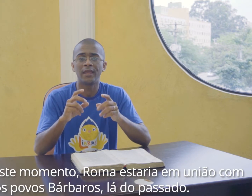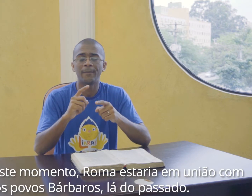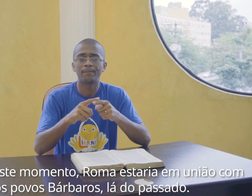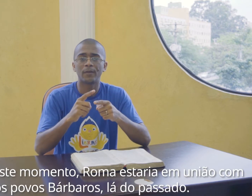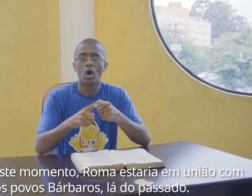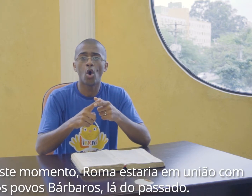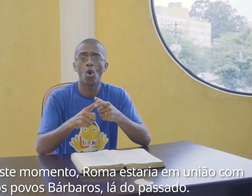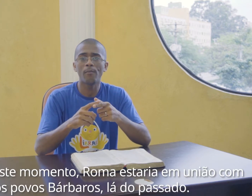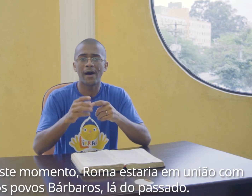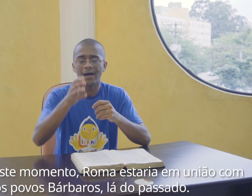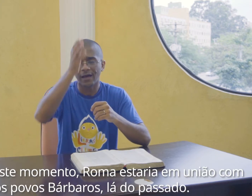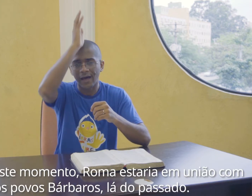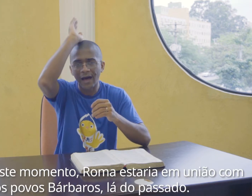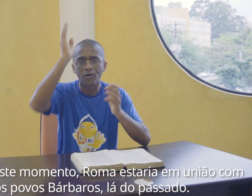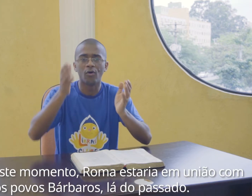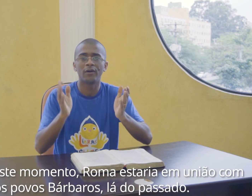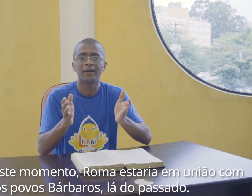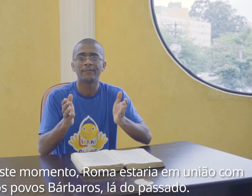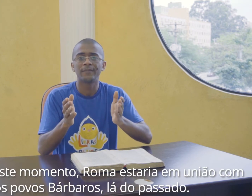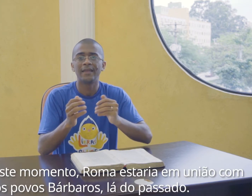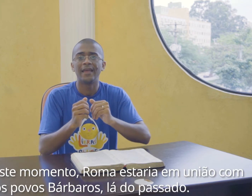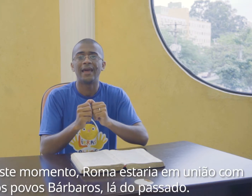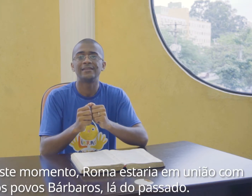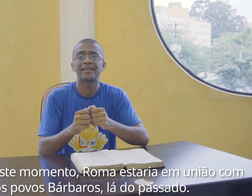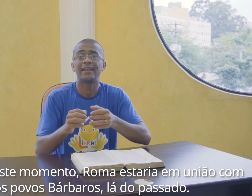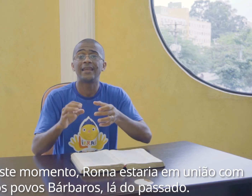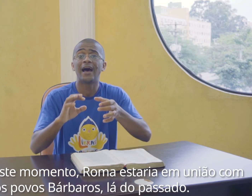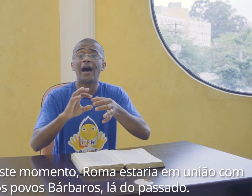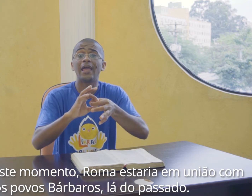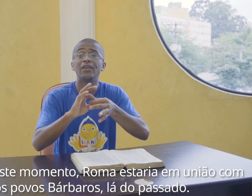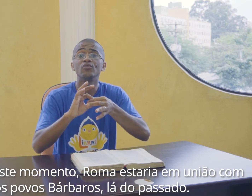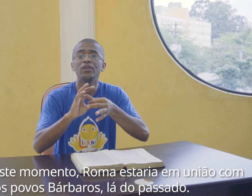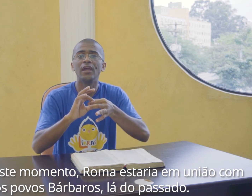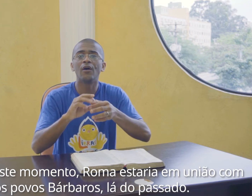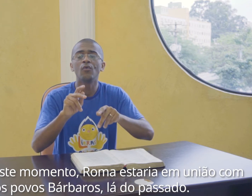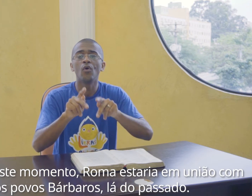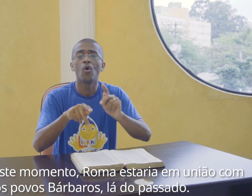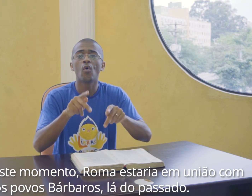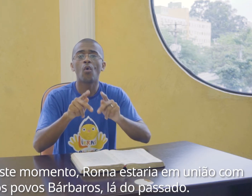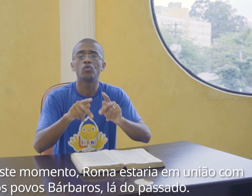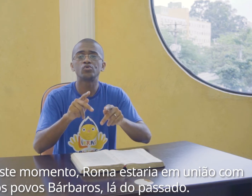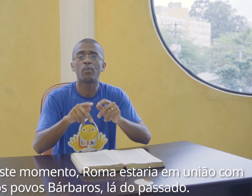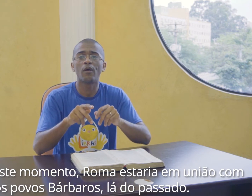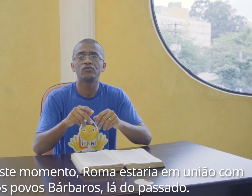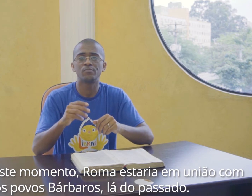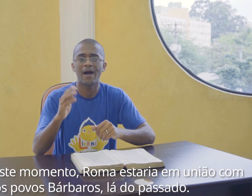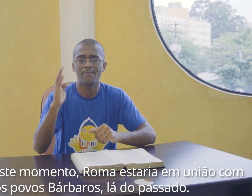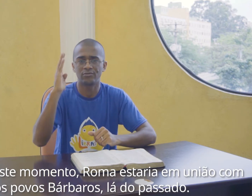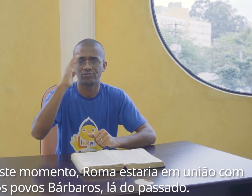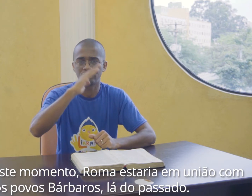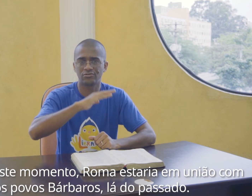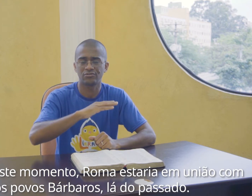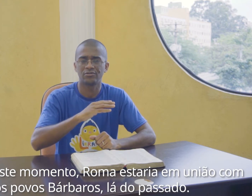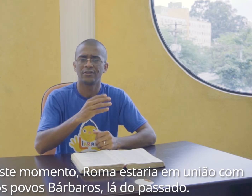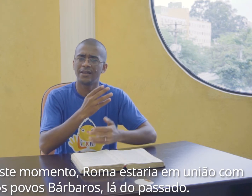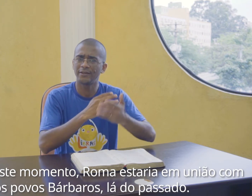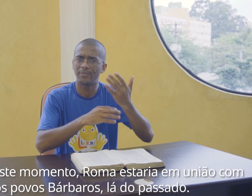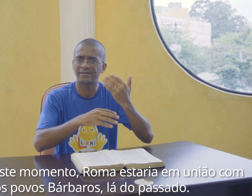porque Roma agora ela estaria em união com os povos bárbaros lá do